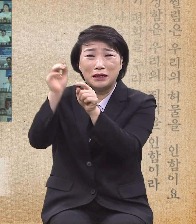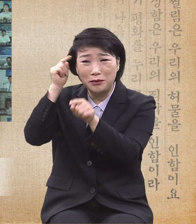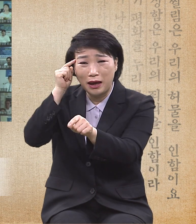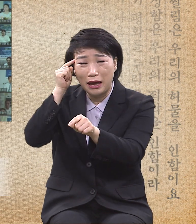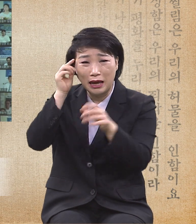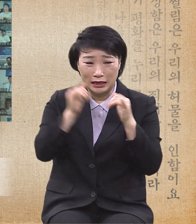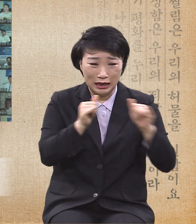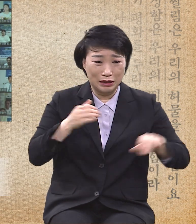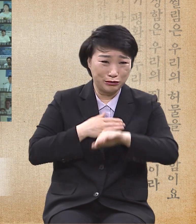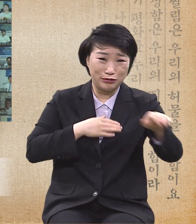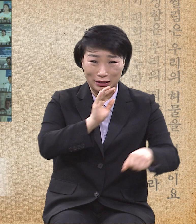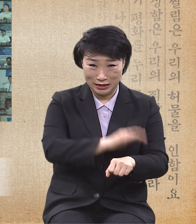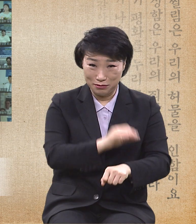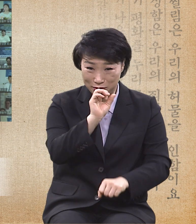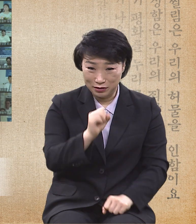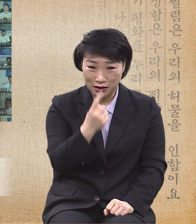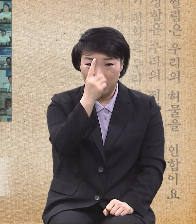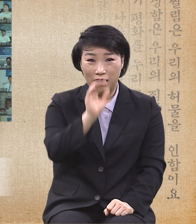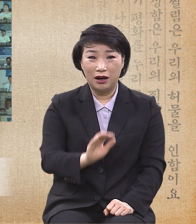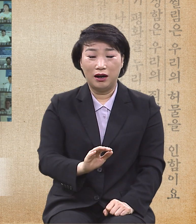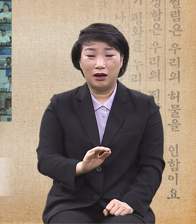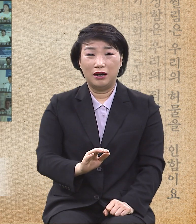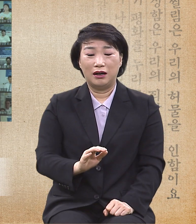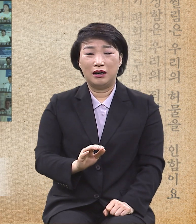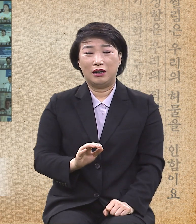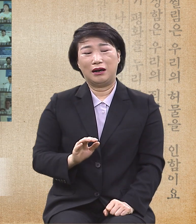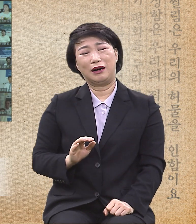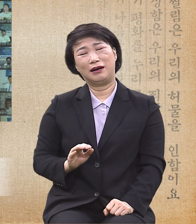우리의 허물을 인함이요.